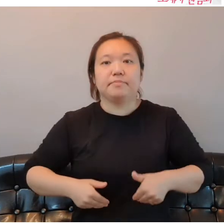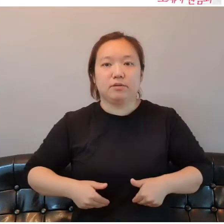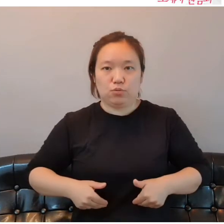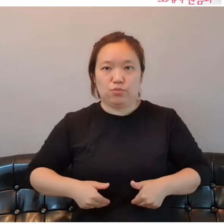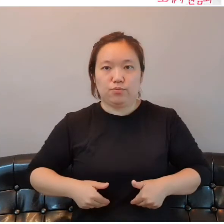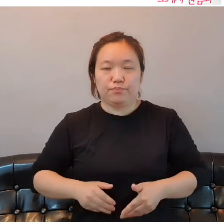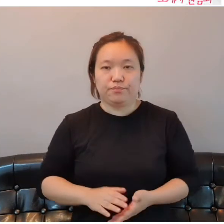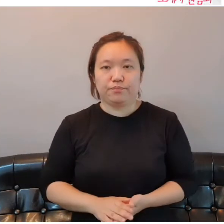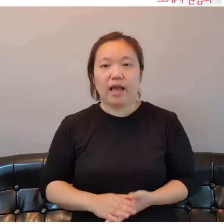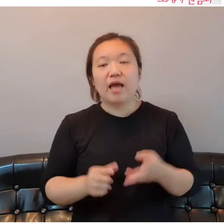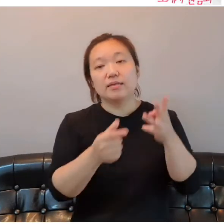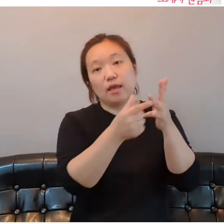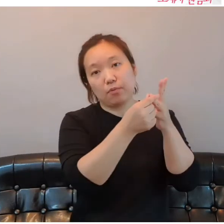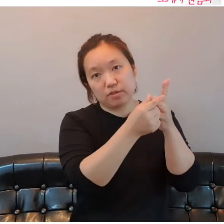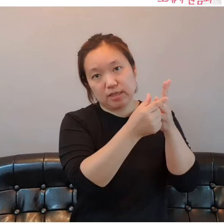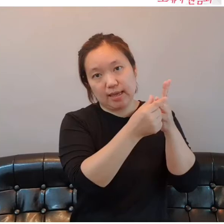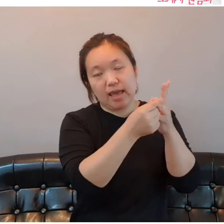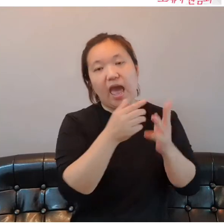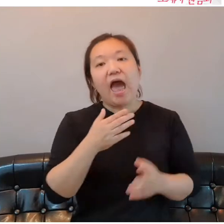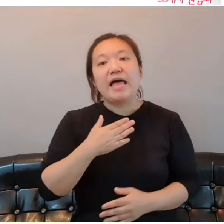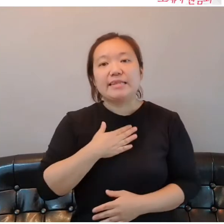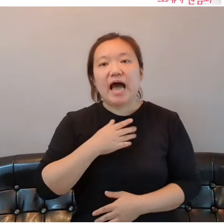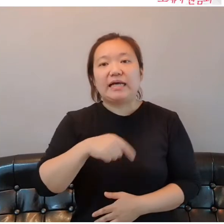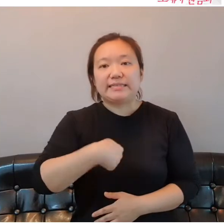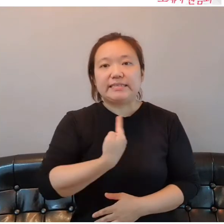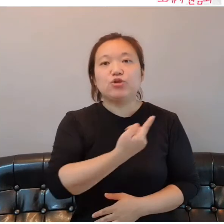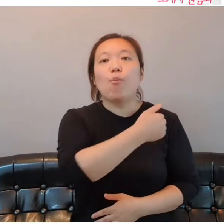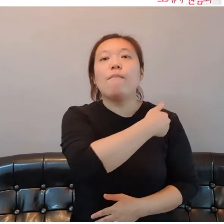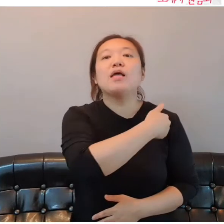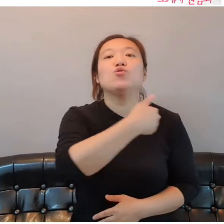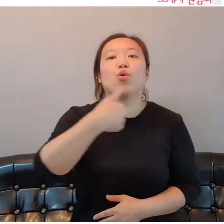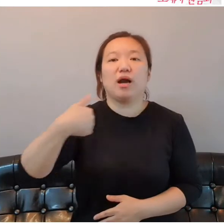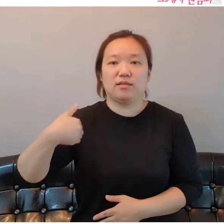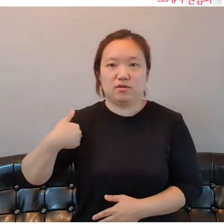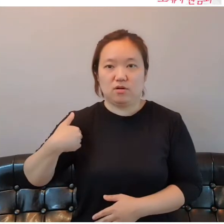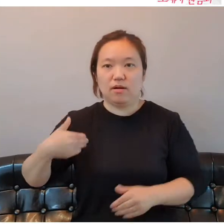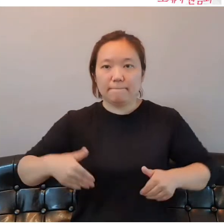해요. 스스로 만족한 능력이 있어야 하죠. 계속